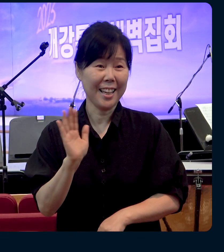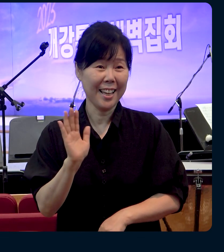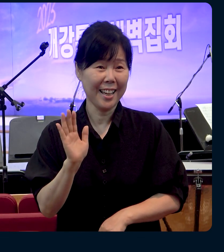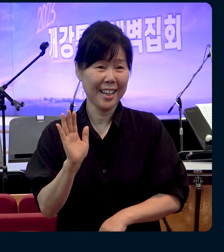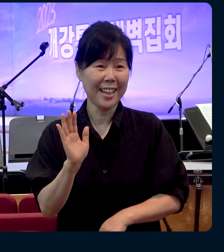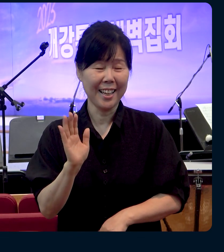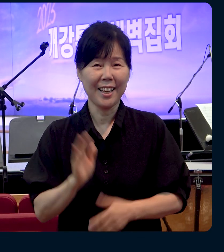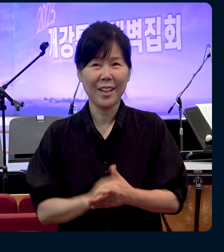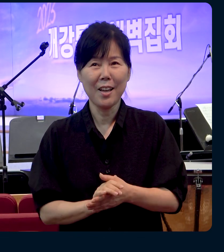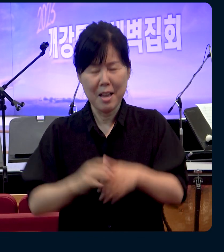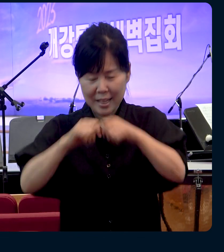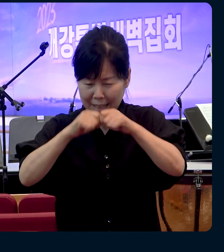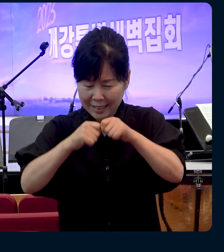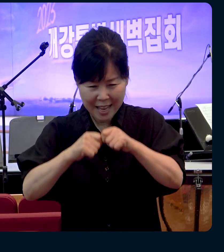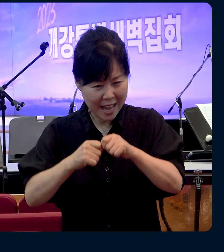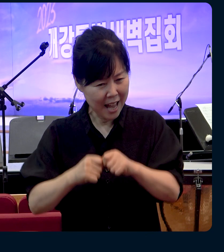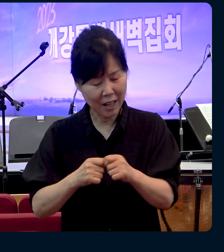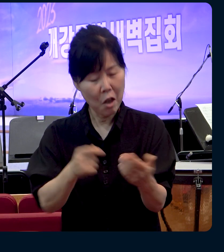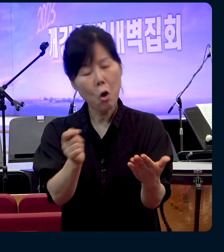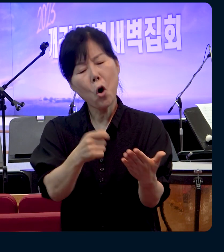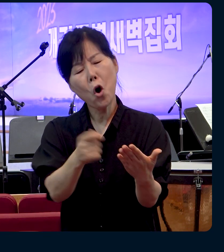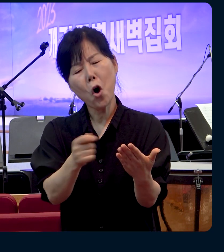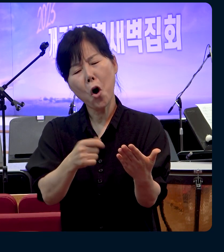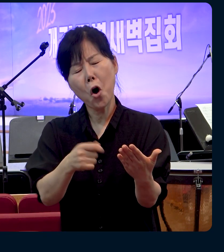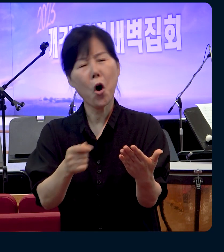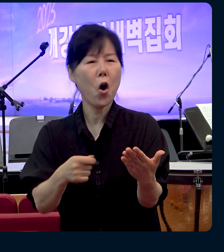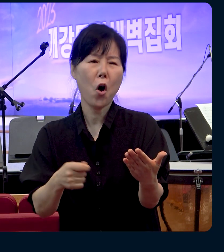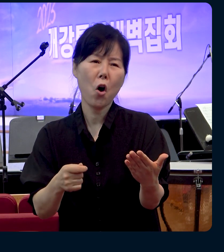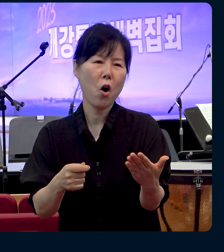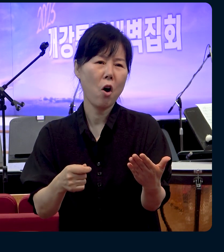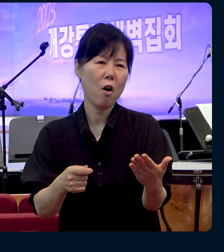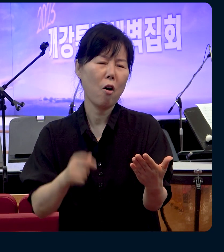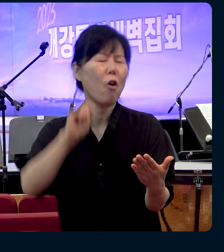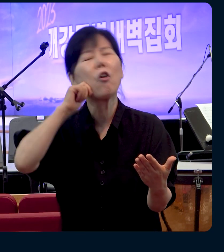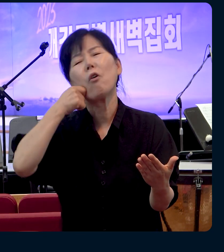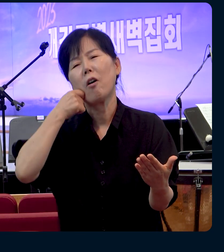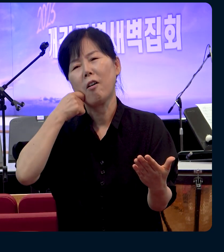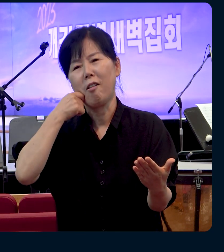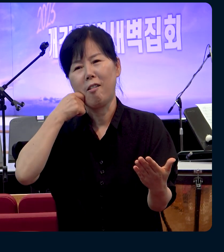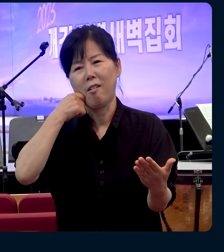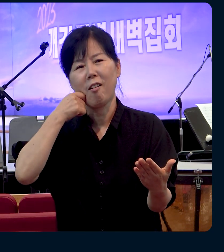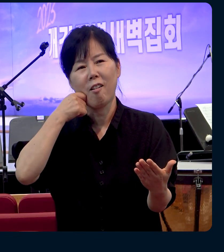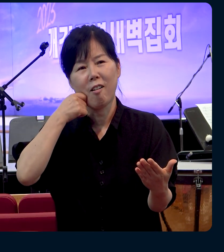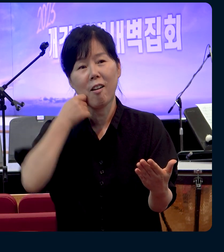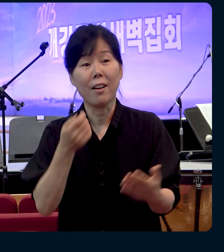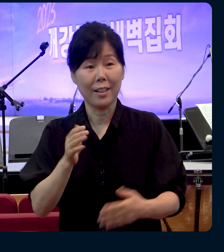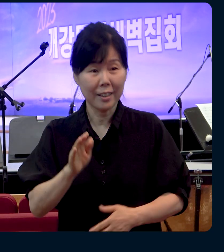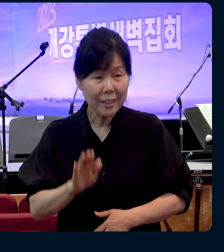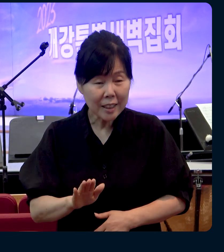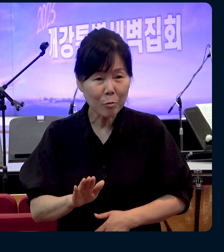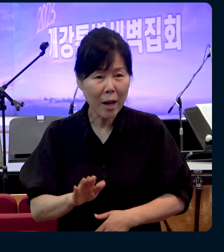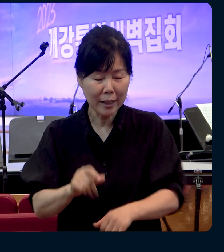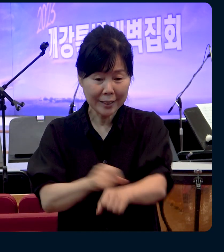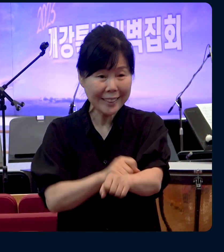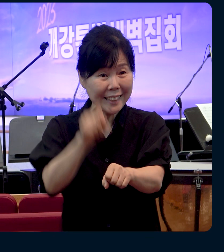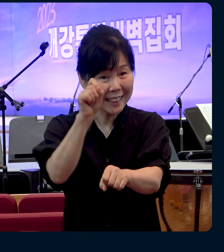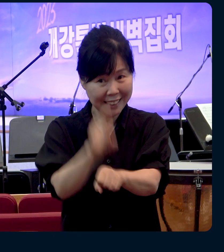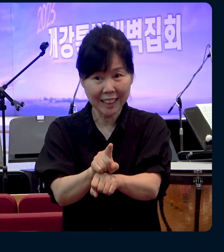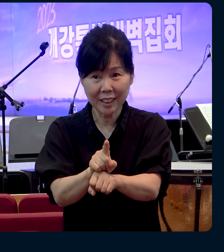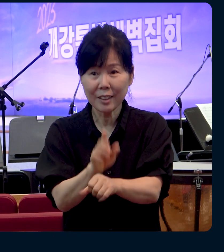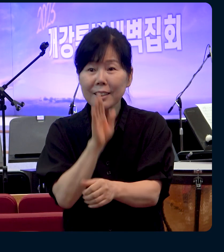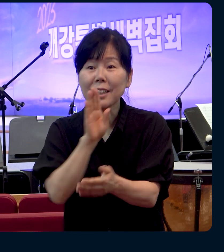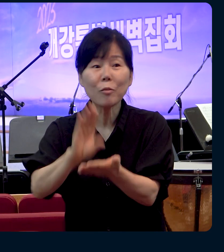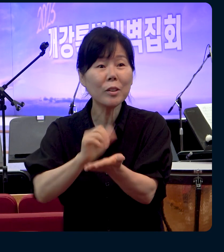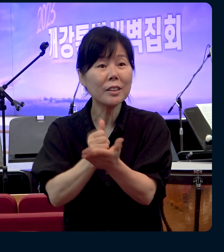너무 자세히 그리다 보면 방대해서 그릴 수가 없죠. 그러나 특징들을 딱딱